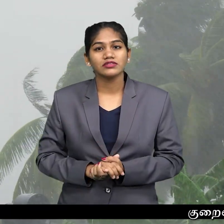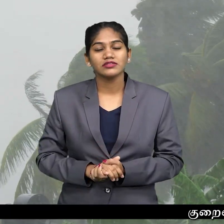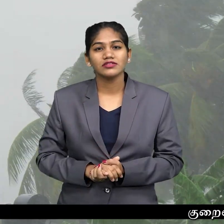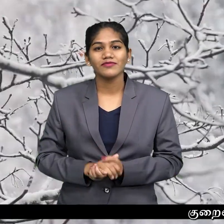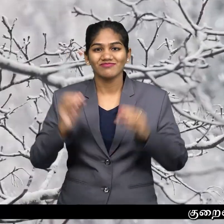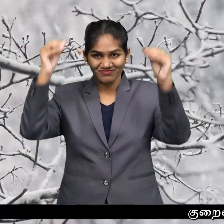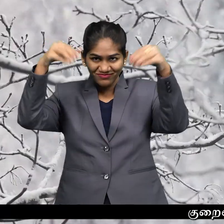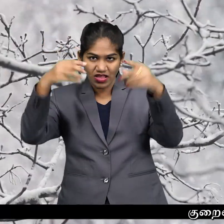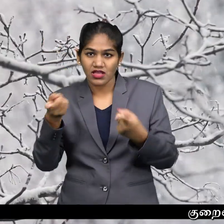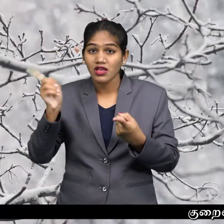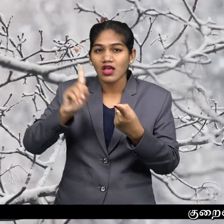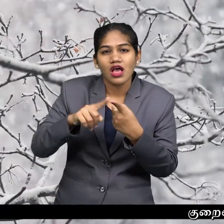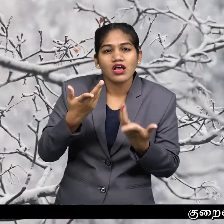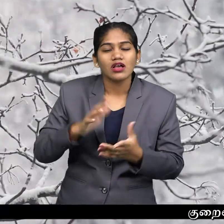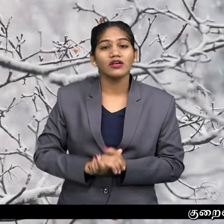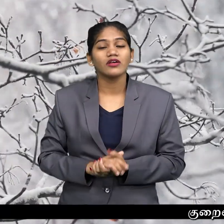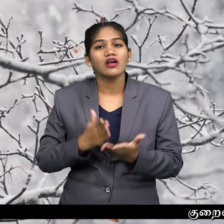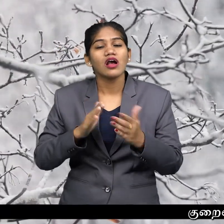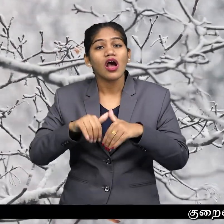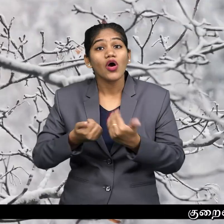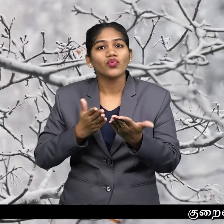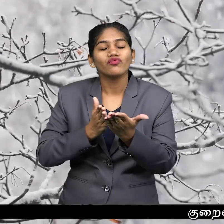குறைவாக இருக்கும்போது